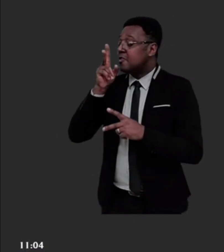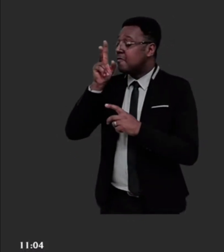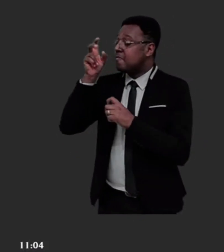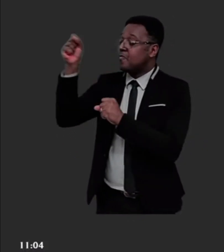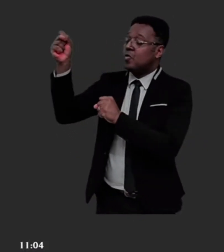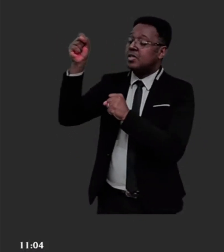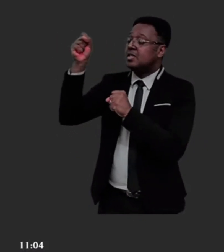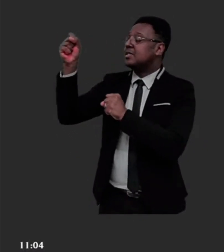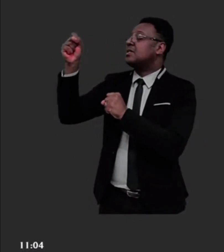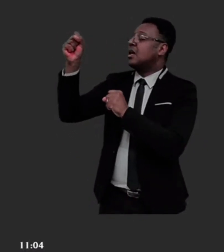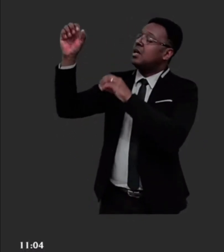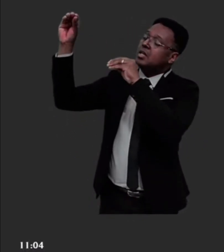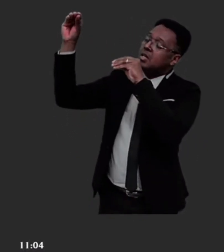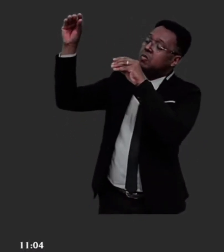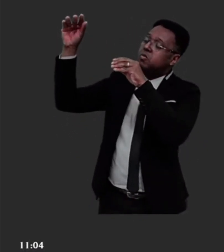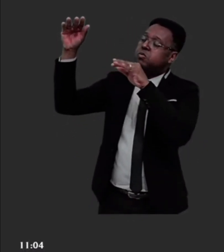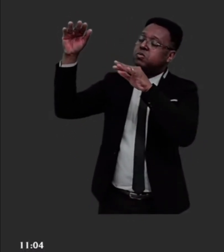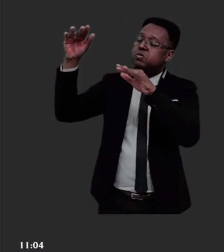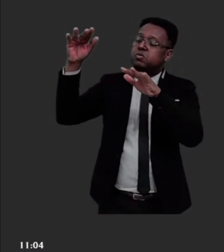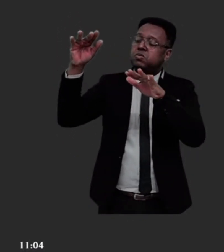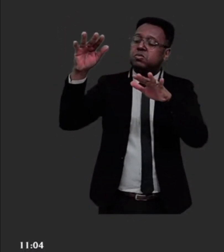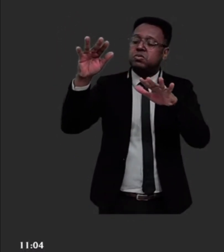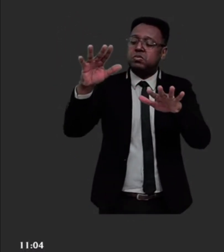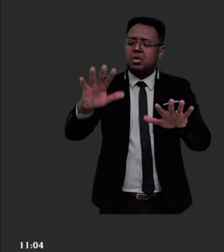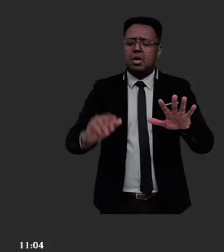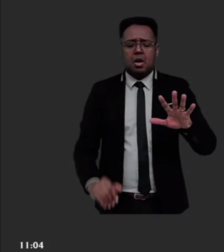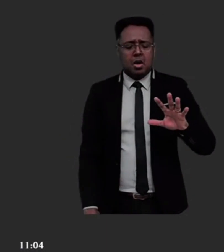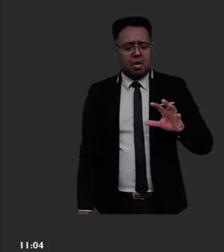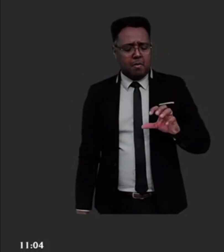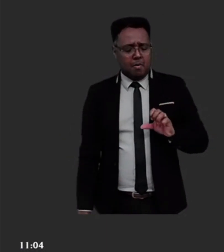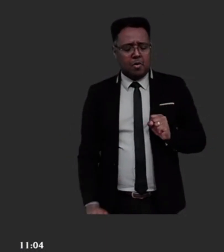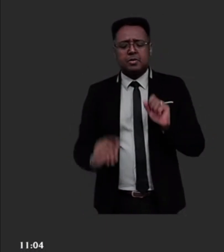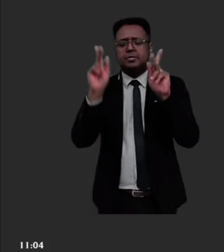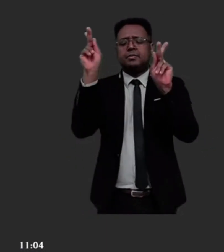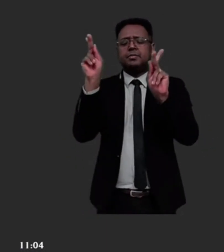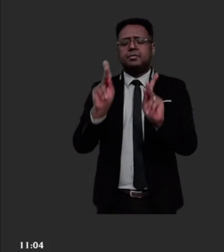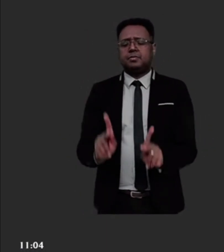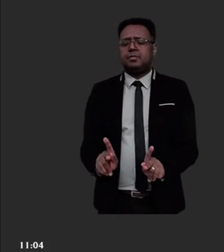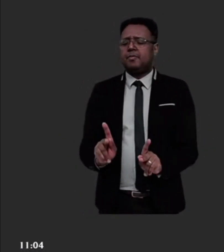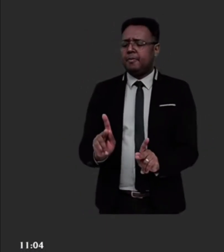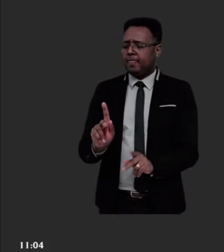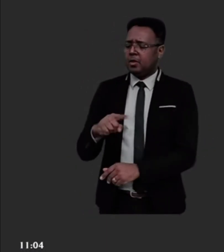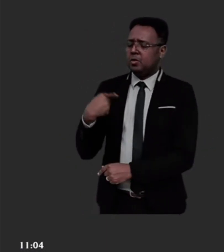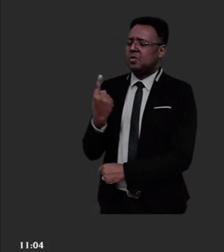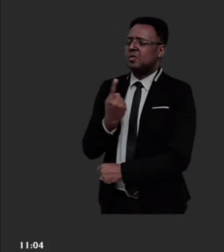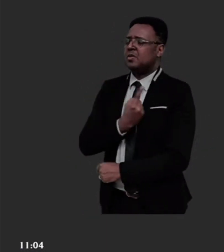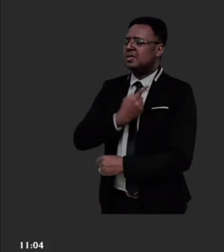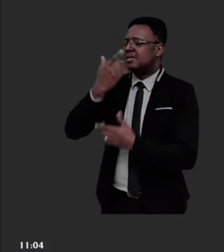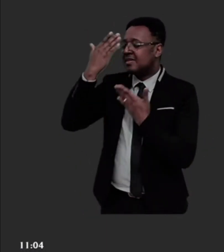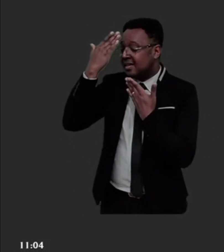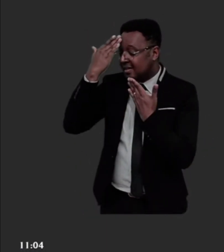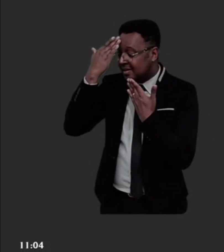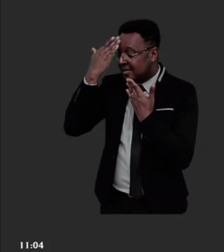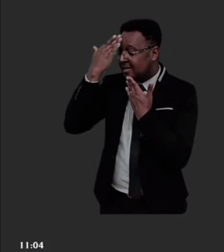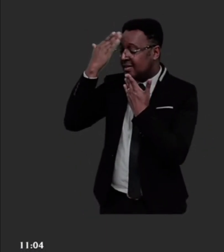Tu nos revestiu de graça e de amor e de paz. Aleluia. Graças nós te damos por tudo, acima de